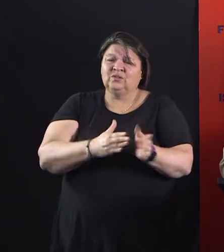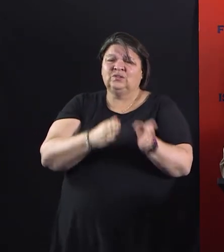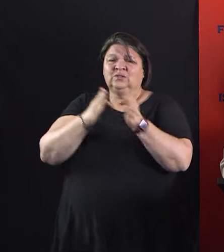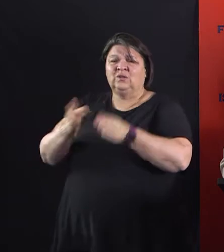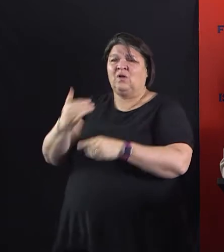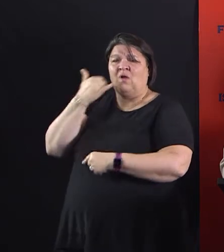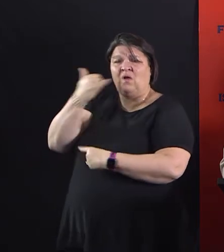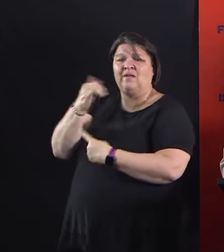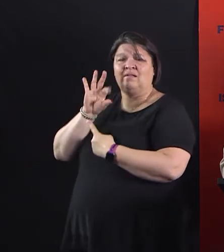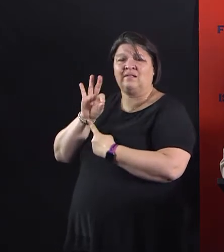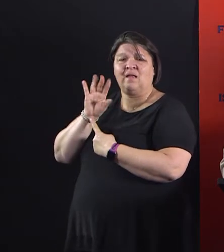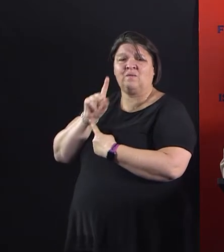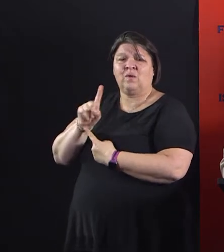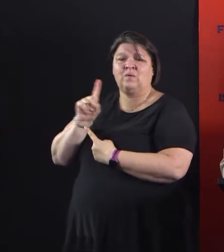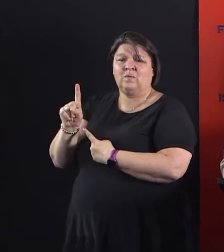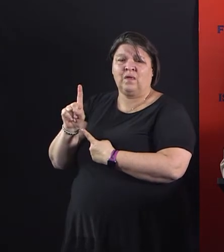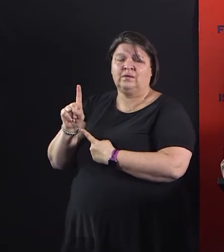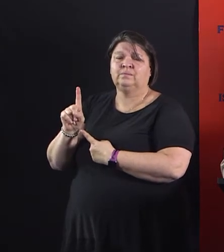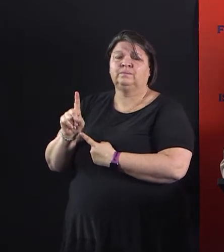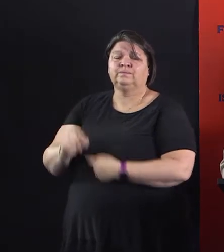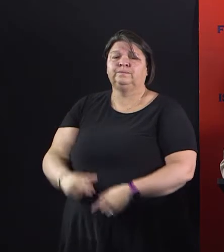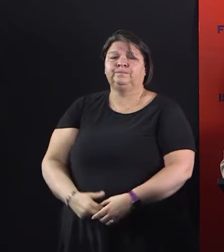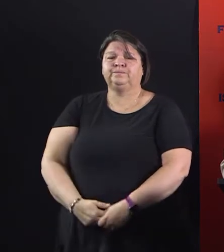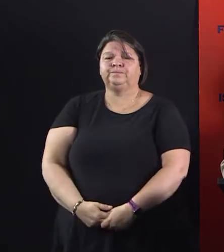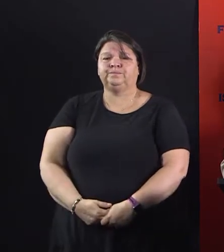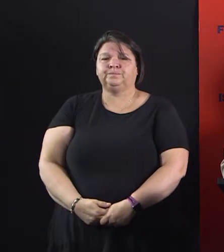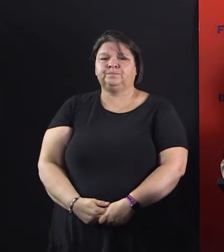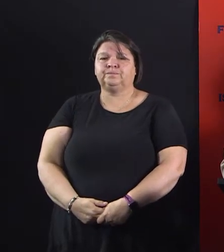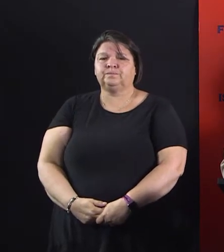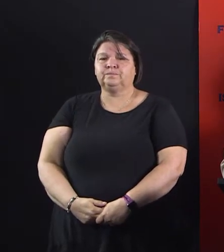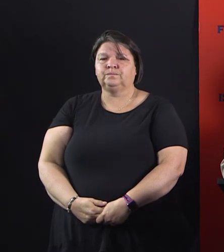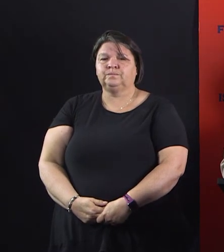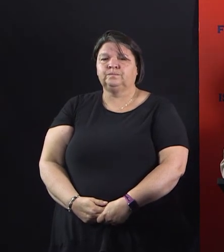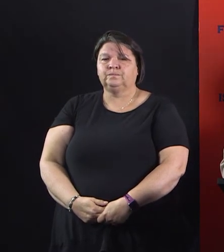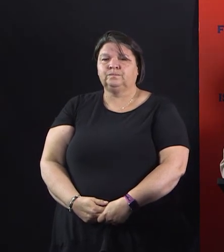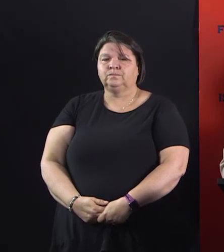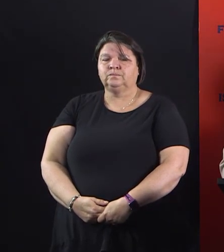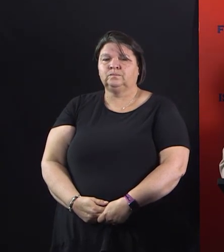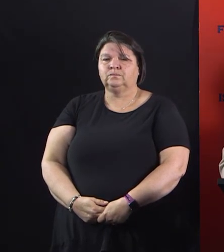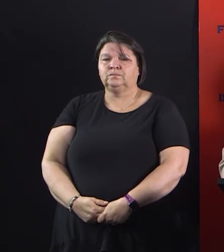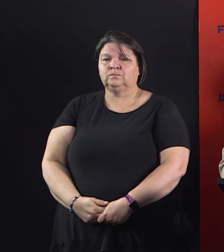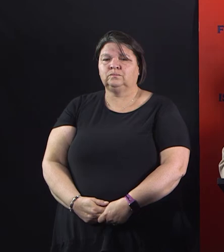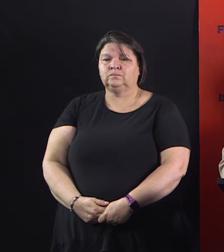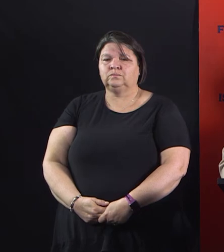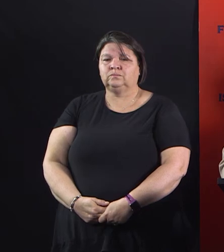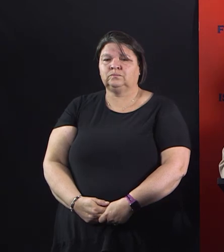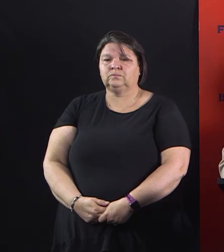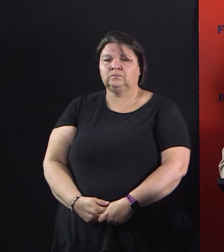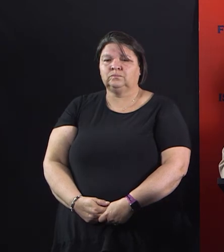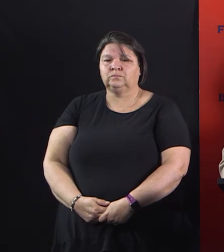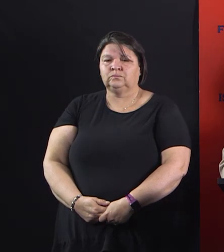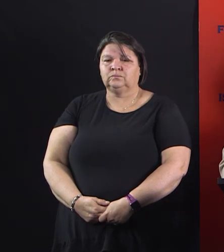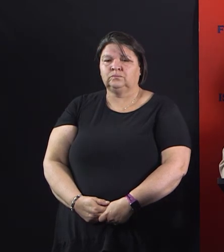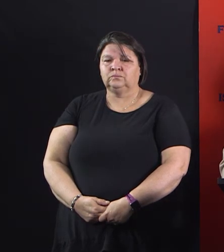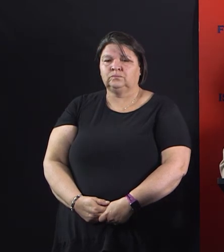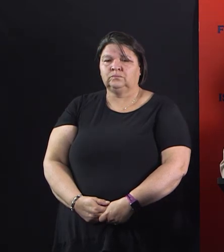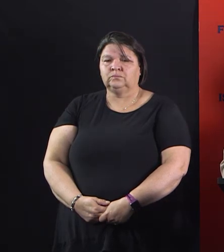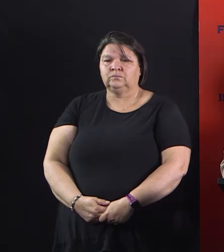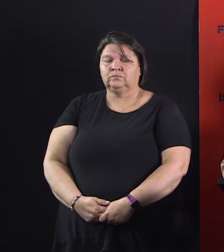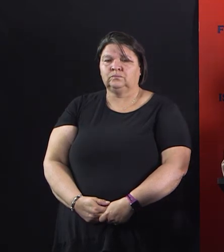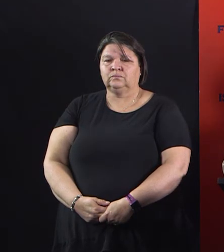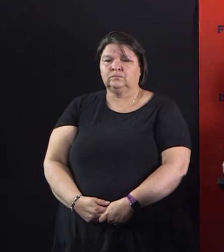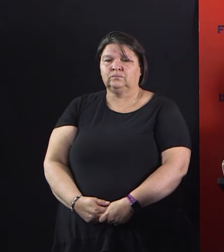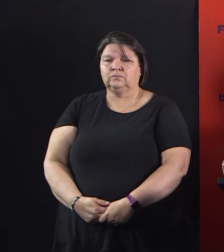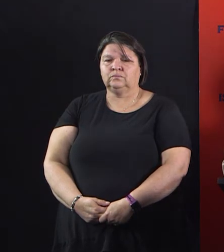mencionando, si usted tiene síntomas que son bastante severos, que están bastante elevados, es importante que ustedes le llamen a sus